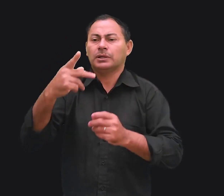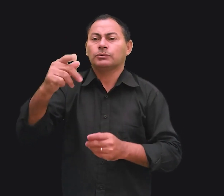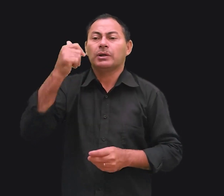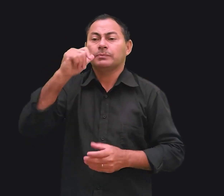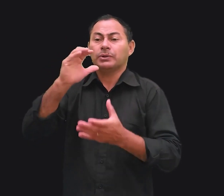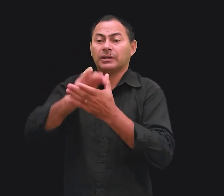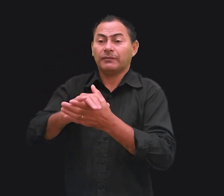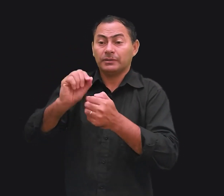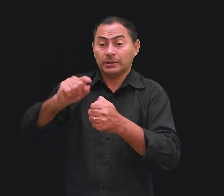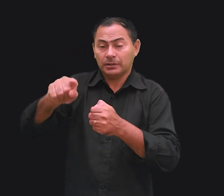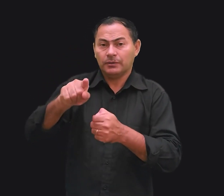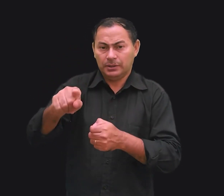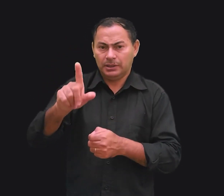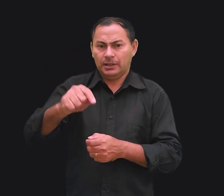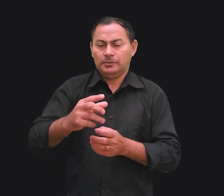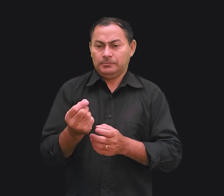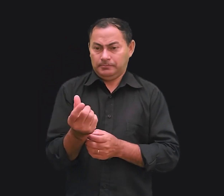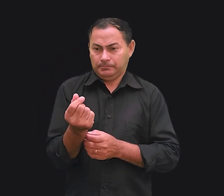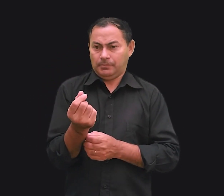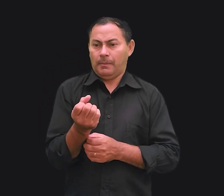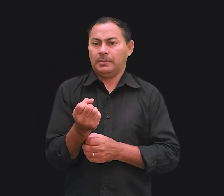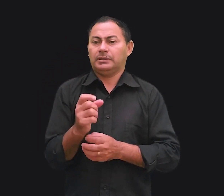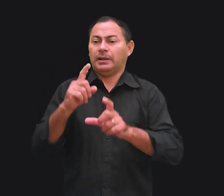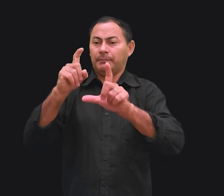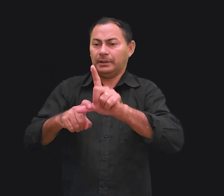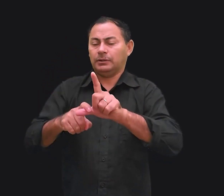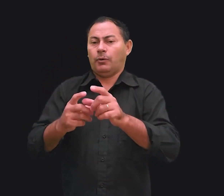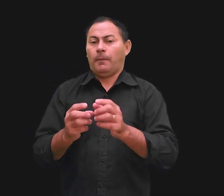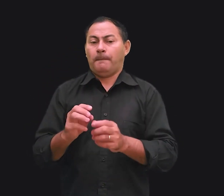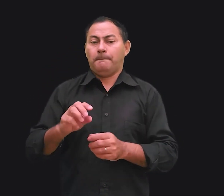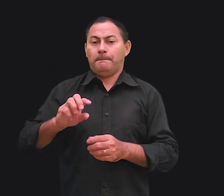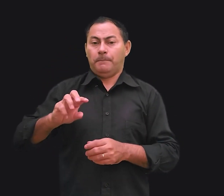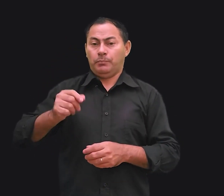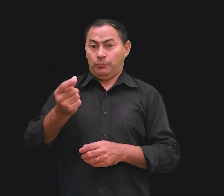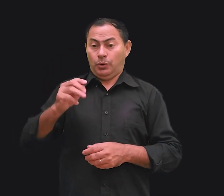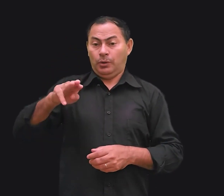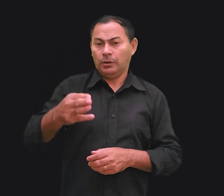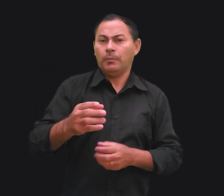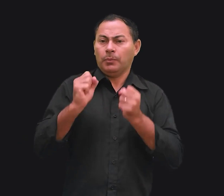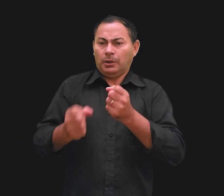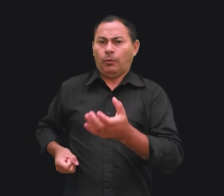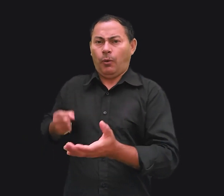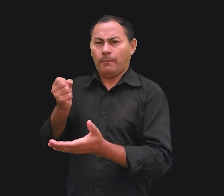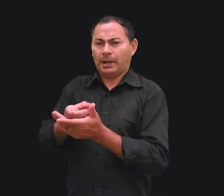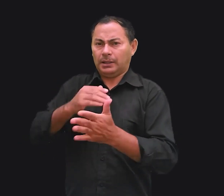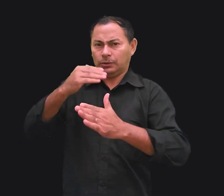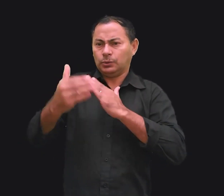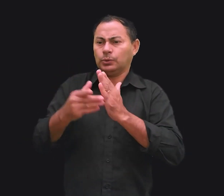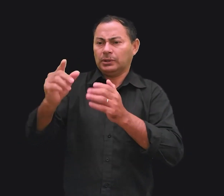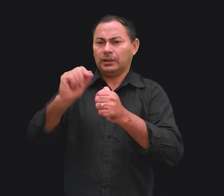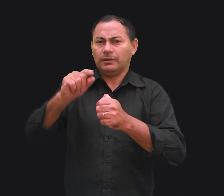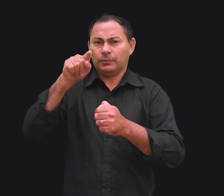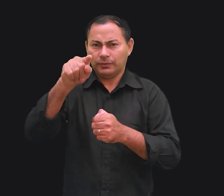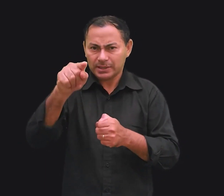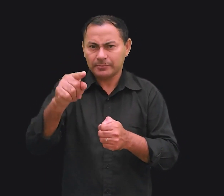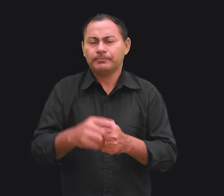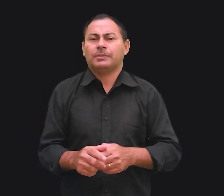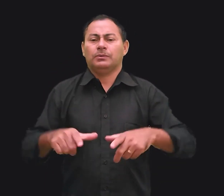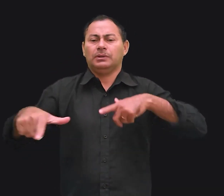sua esposa faz por você. Se você fosse financeiramente independente ou milionário e pudesse comprar tudo o que ela faz por você,